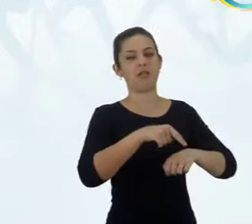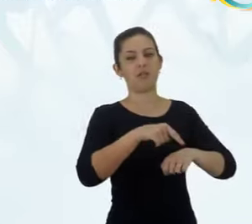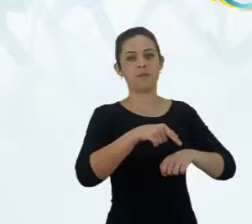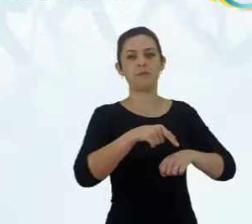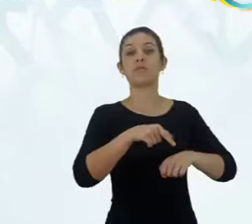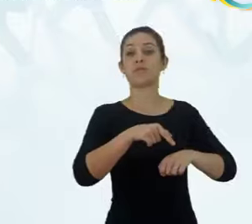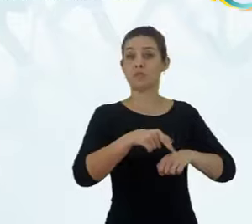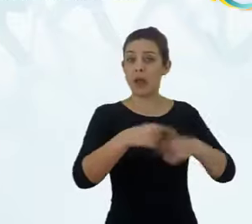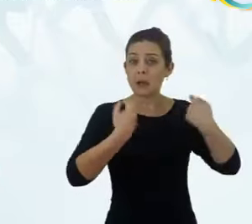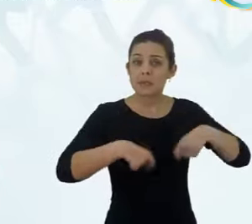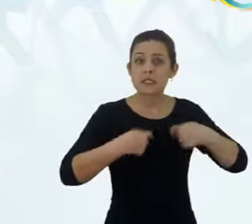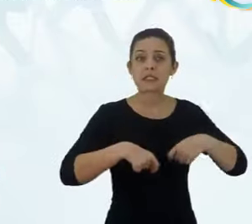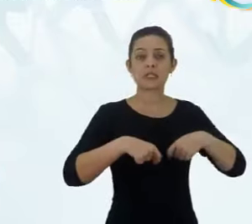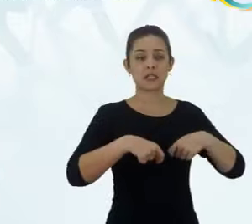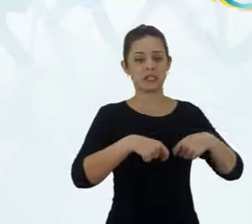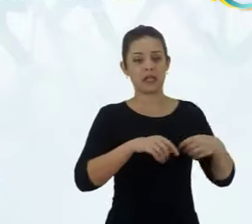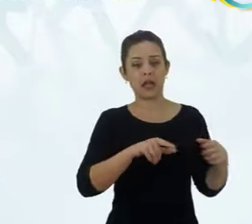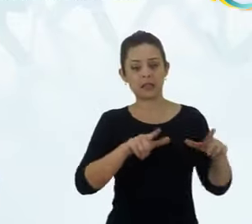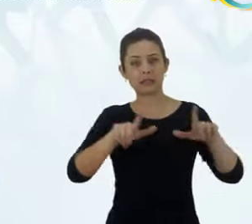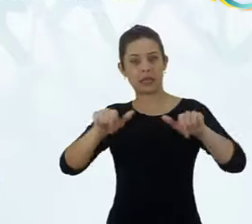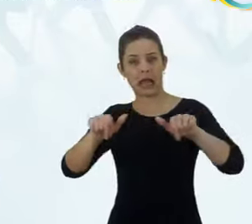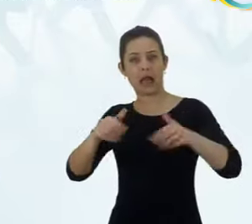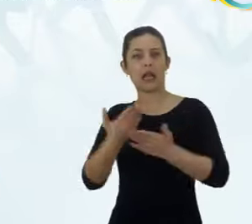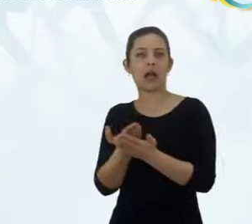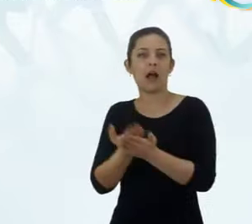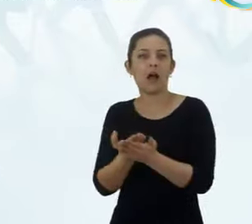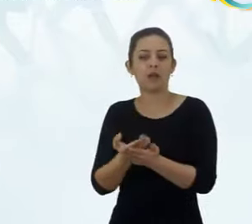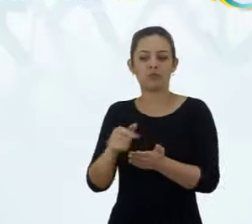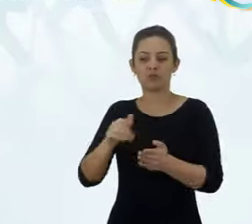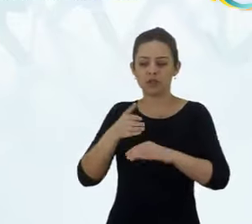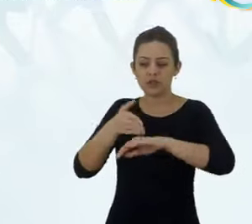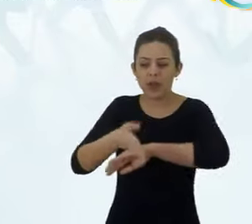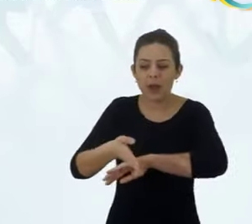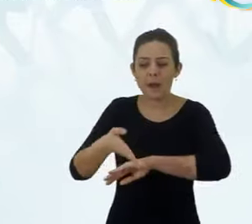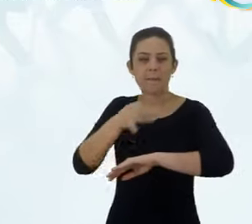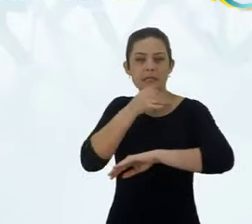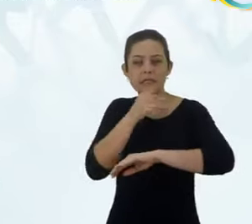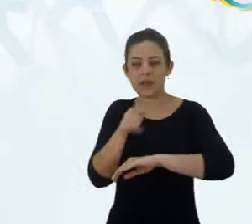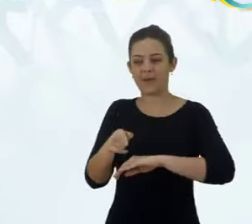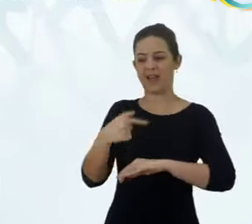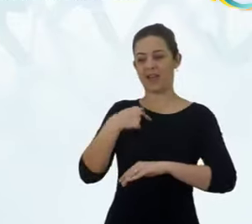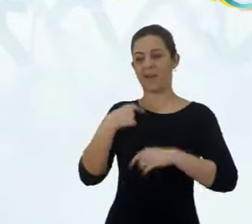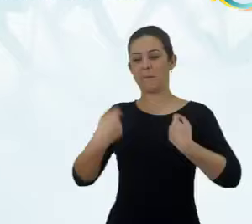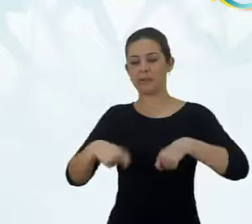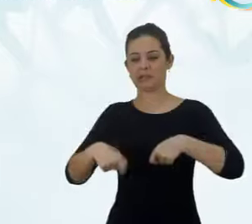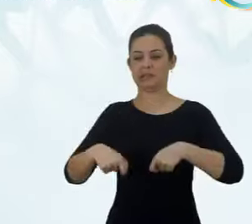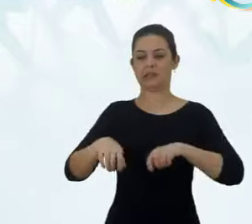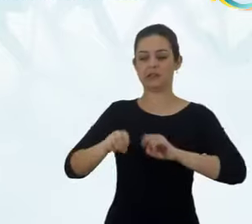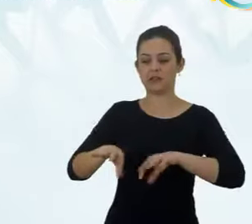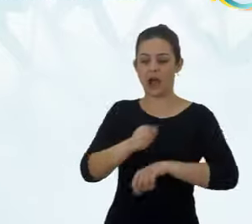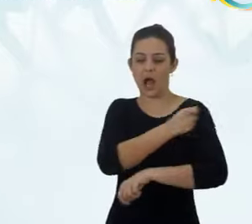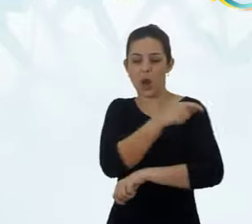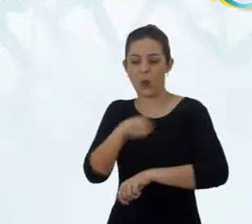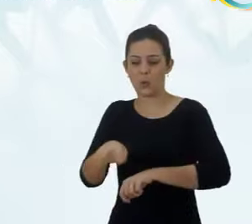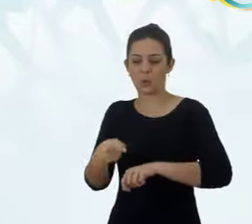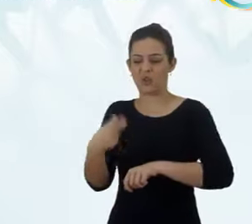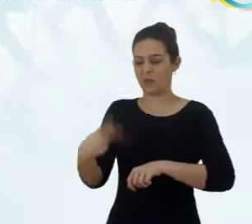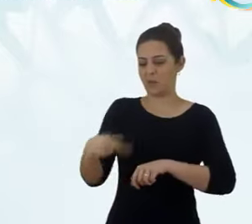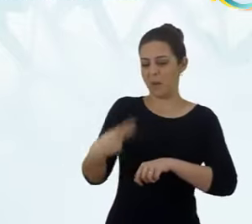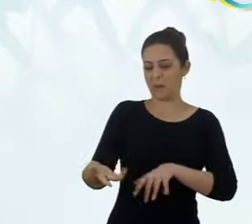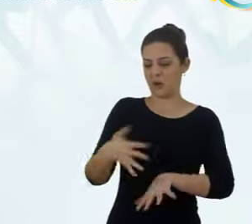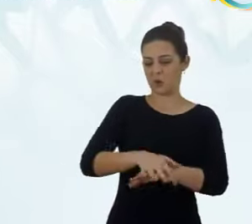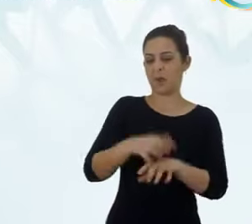E eu acho que é isso que a gente também precisa levar para a sala de aula. Eu não tenho que entrar dentro daquela sala de aula falando assim, eu tenho um aluno